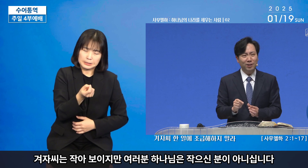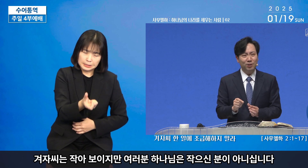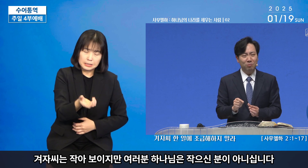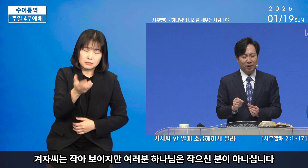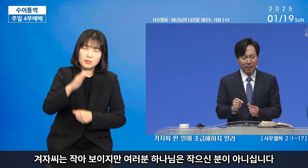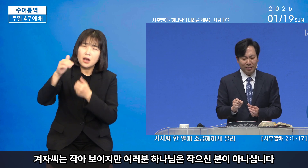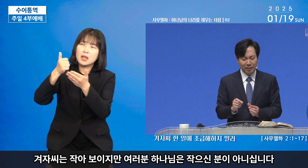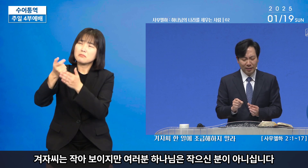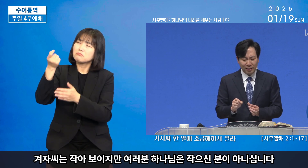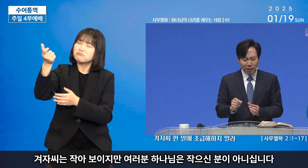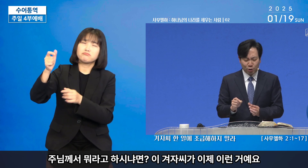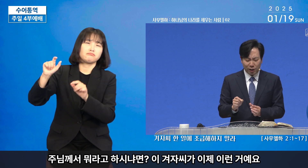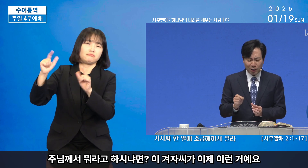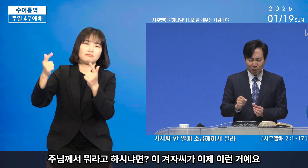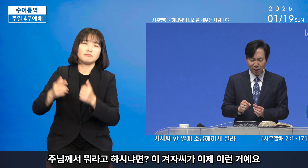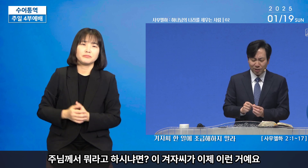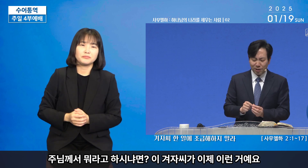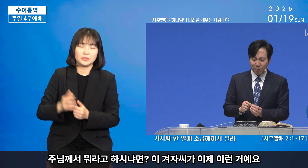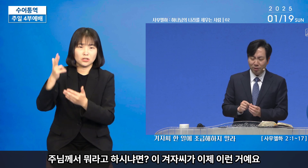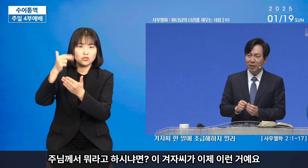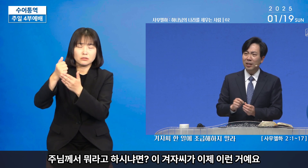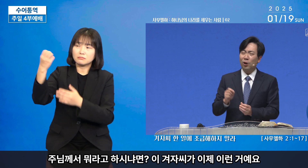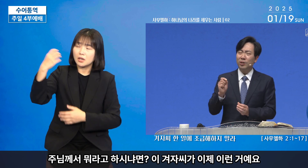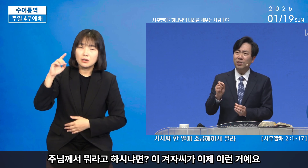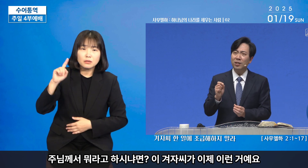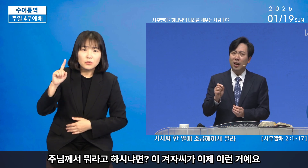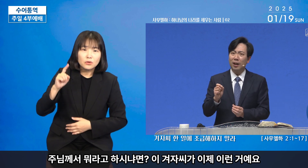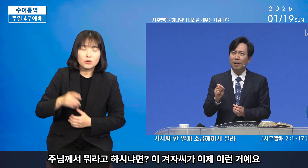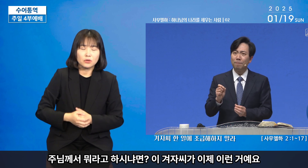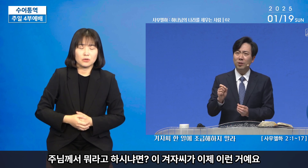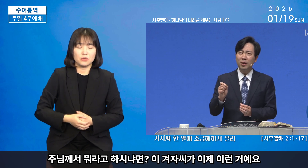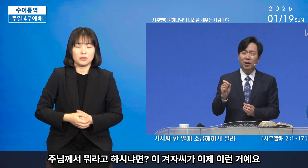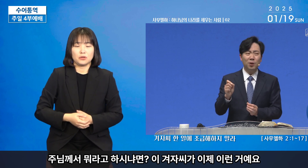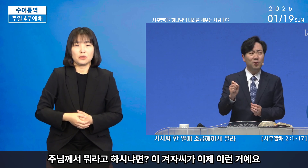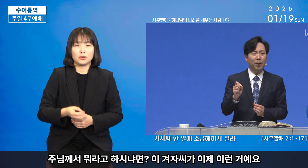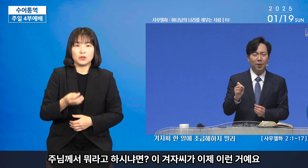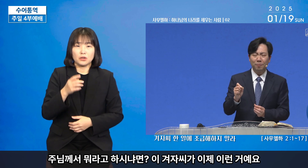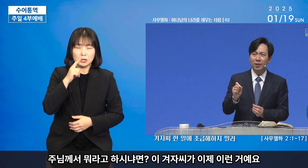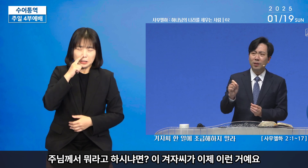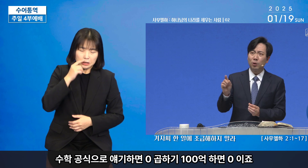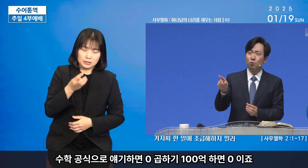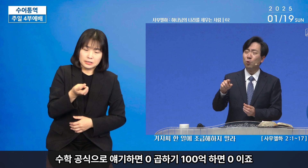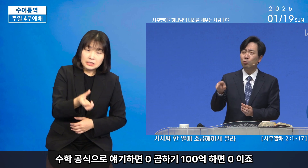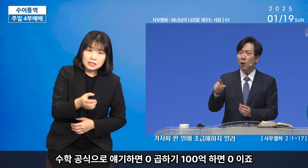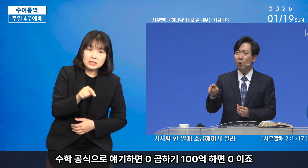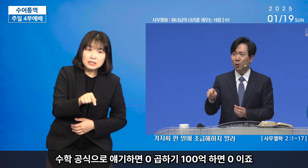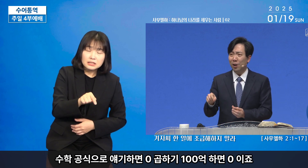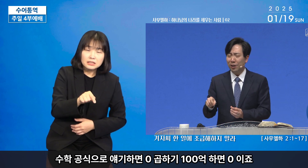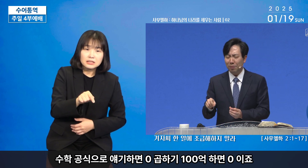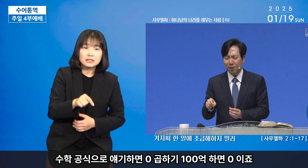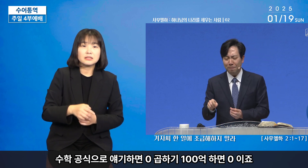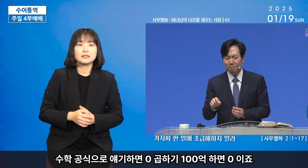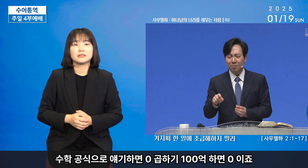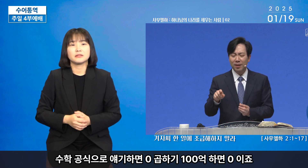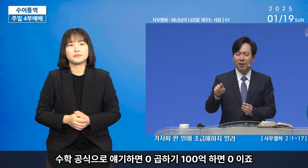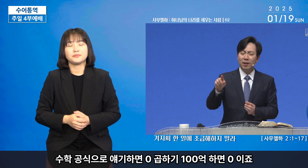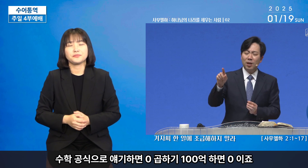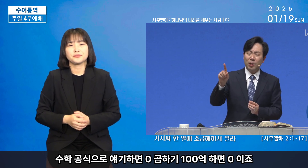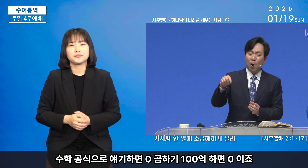분이 아니십니다. 주님께서 뭐라고 하시냐면 이 겨자씨가 이제 이런 거예요. 이제 수학 공식으로